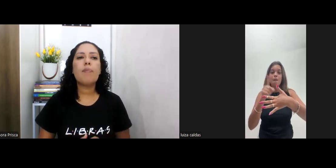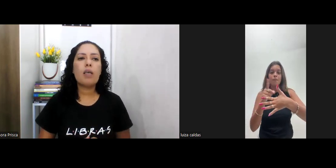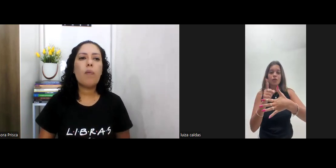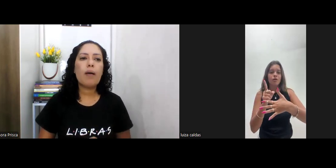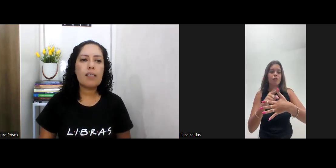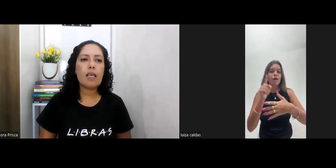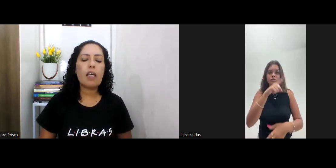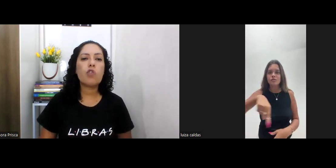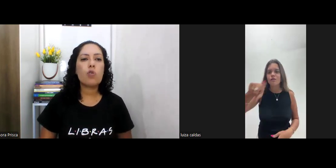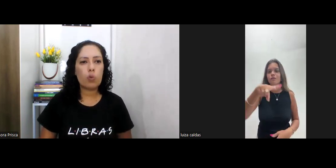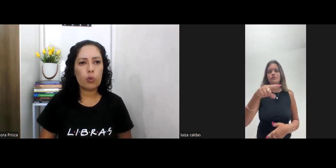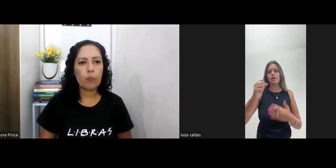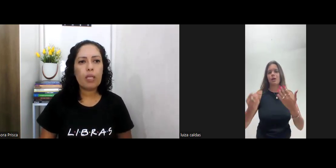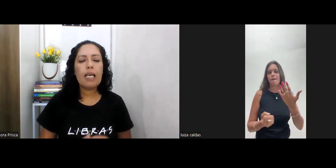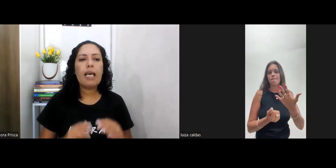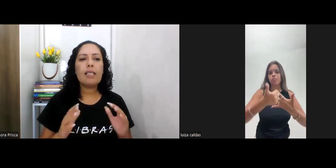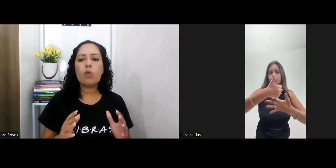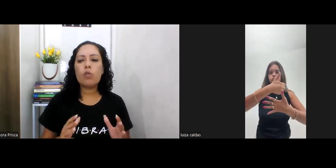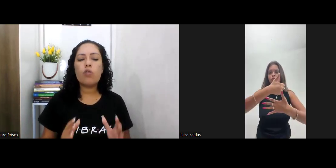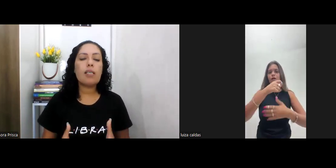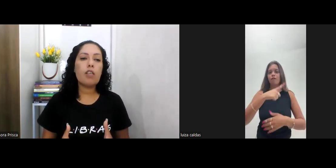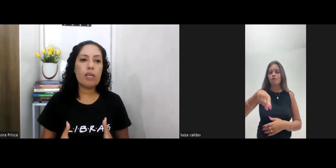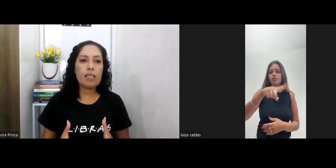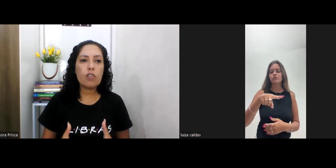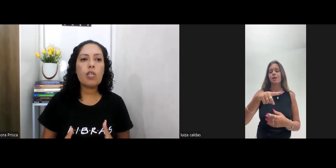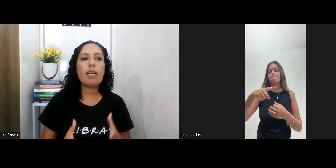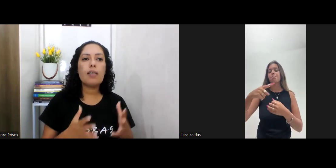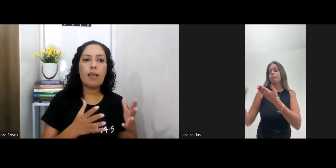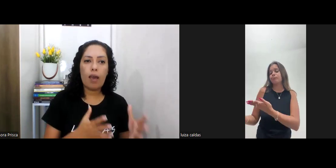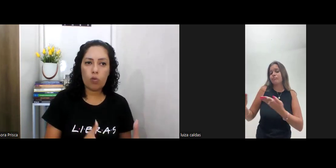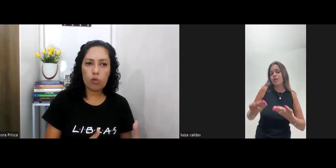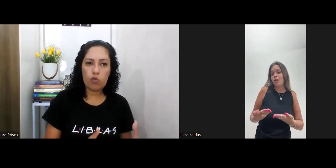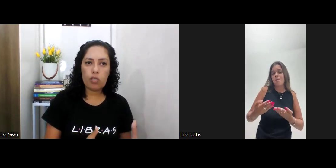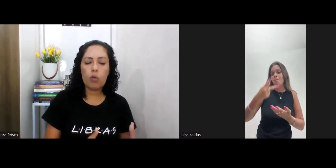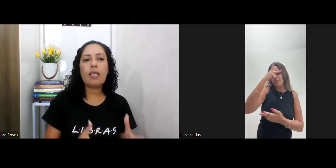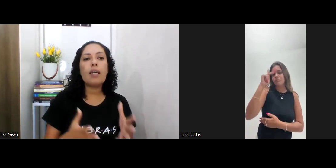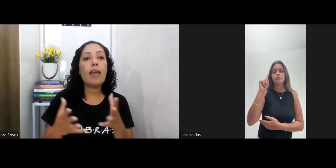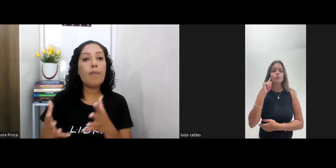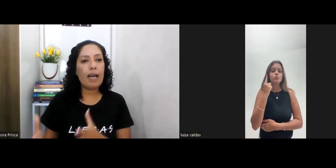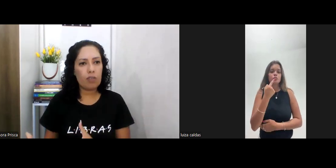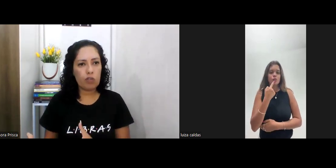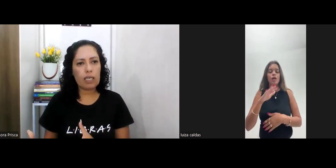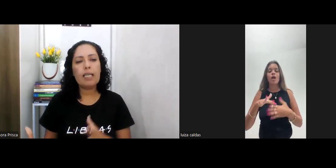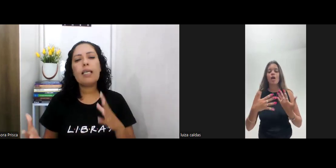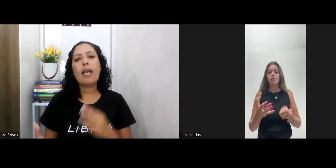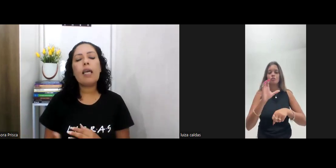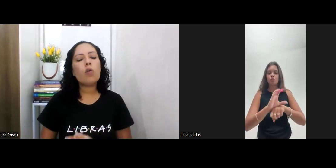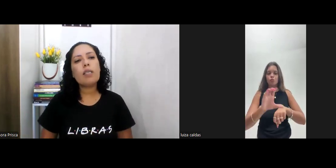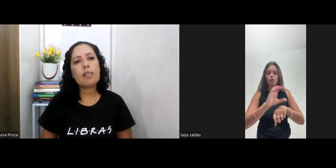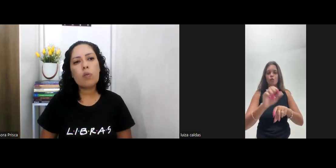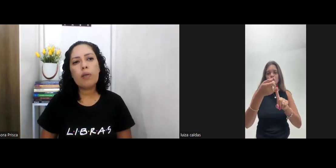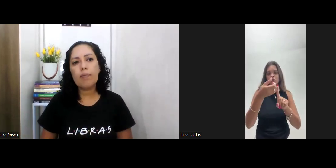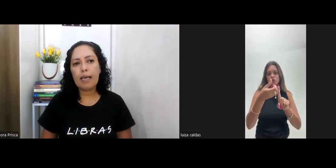para receber um paciente surdo. Esse curso de 6 meses, ele é curso de teoria e prática e